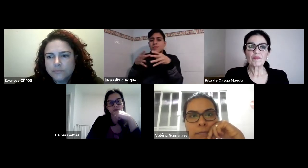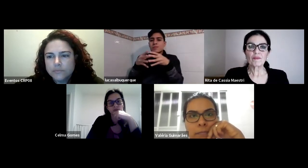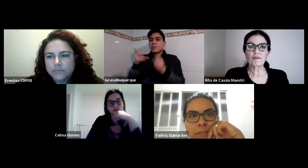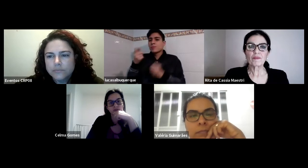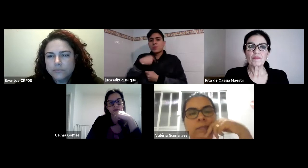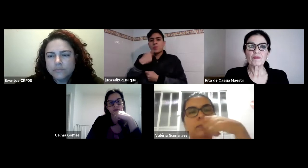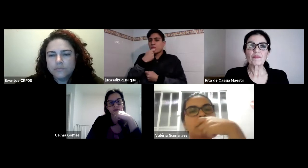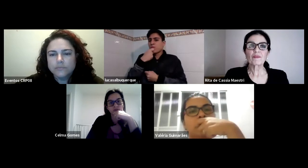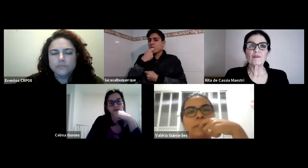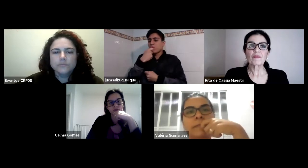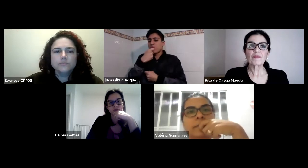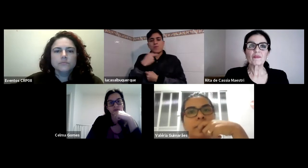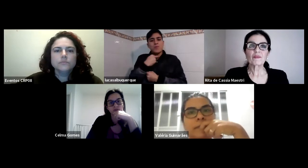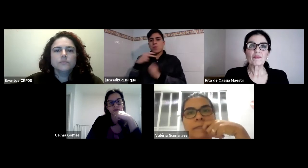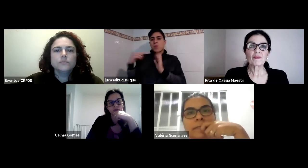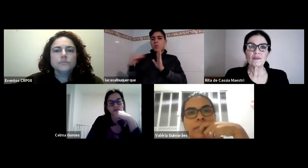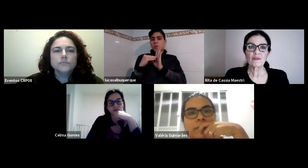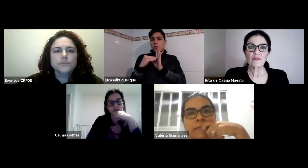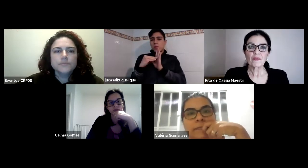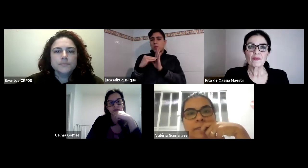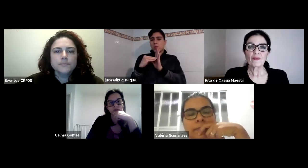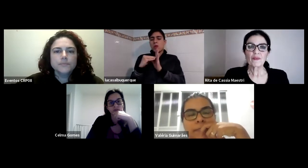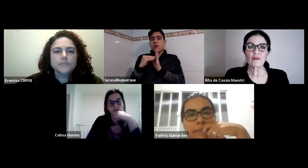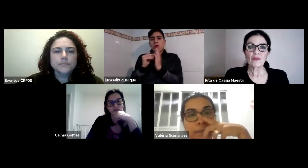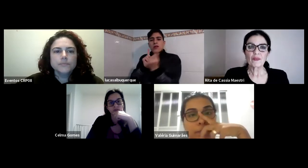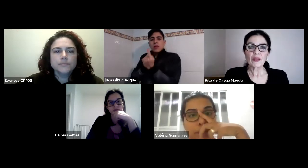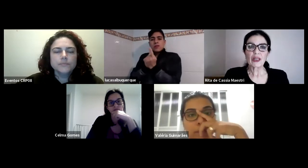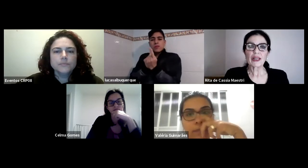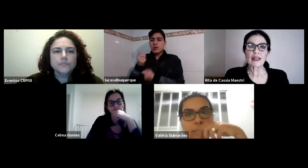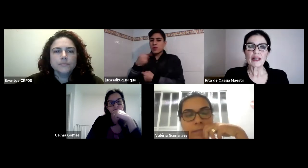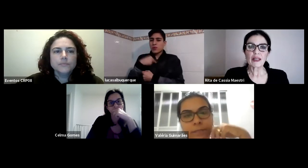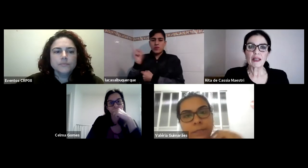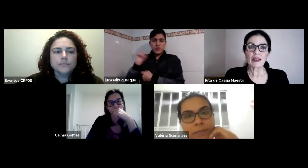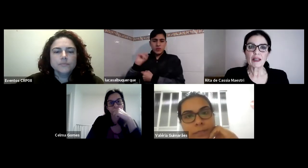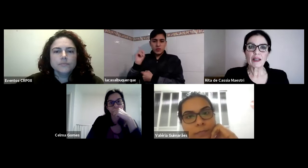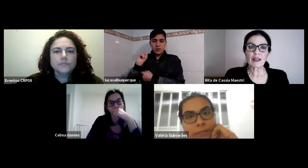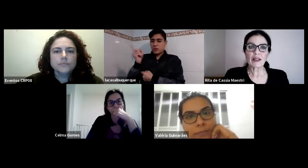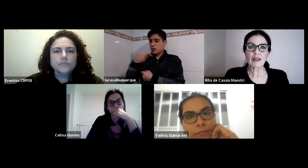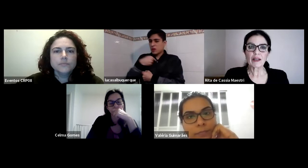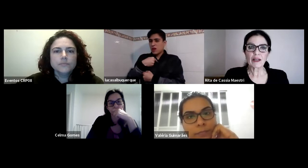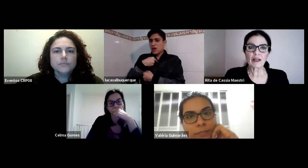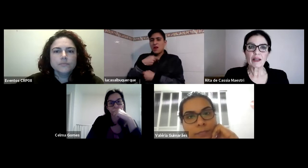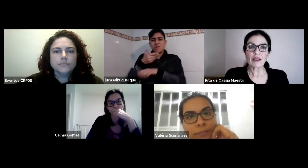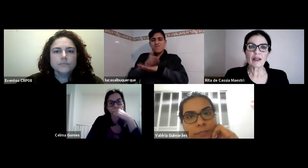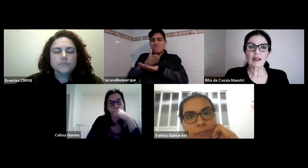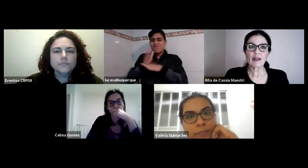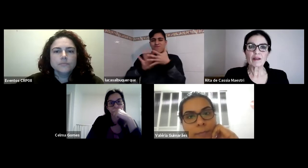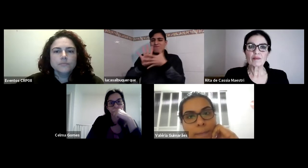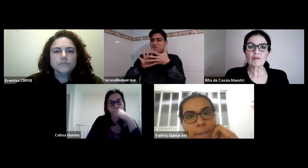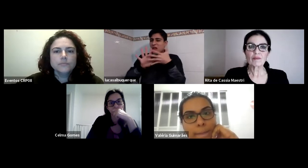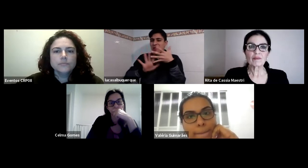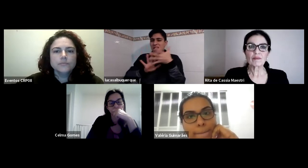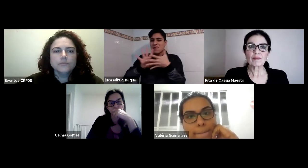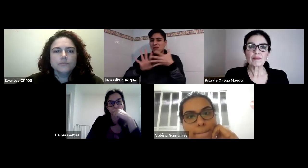estou apta no momento para fazer esse tipo de atendimento. Eu deixei de praticar, então